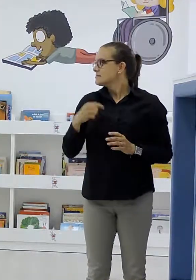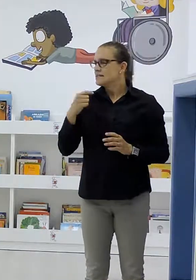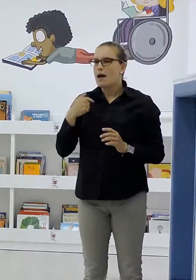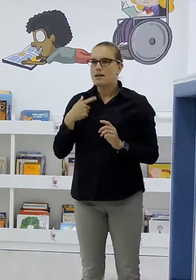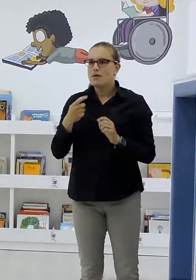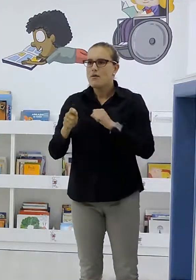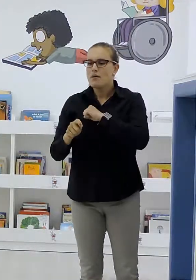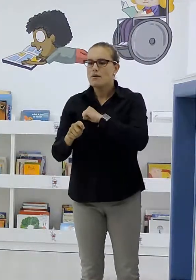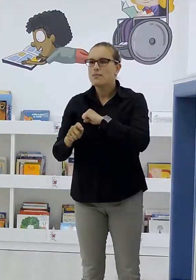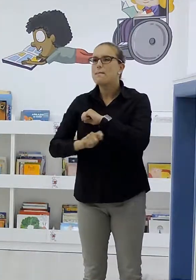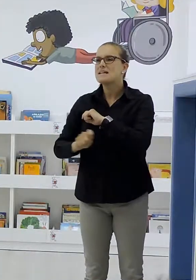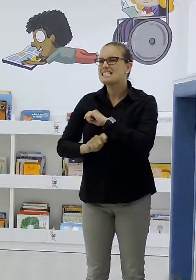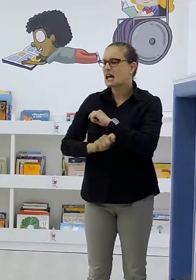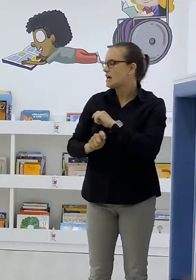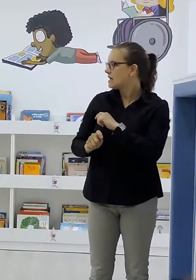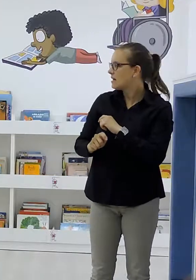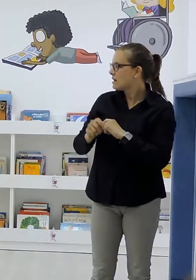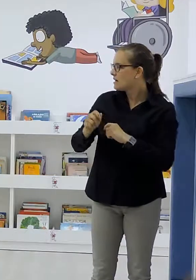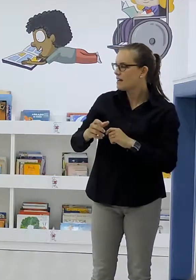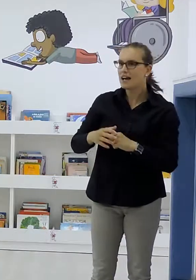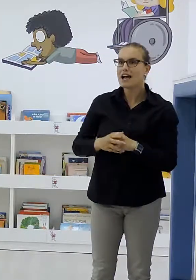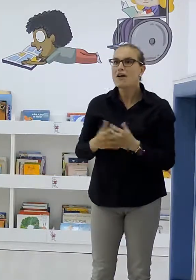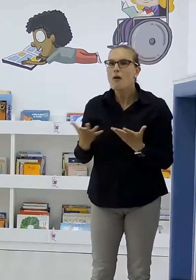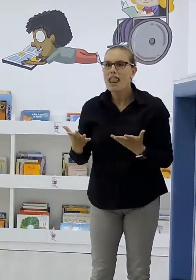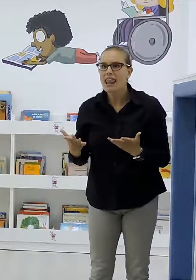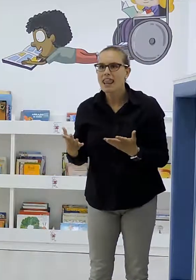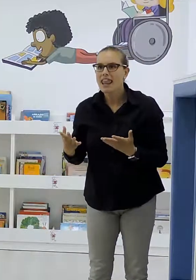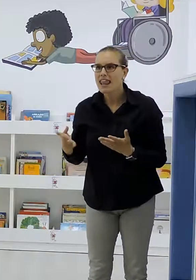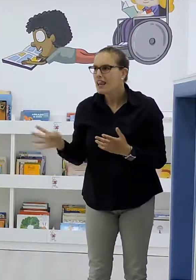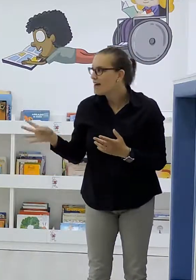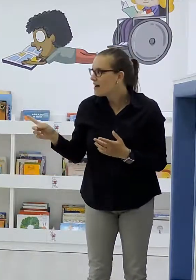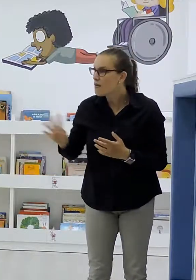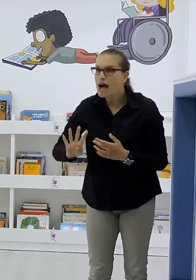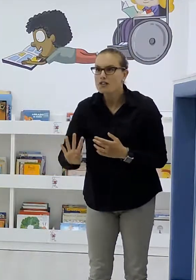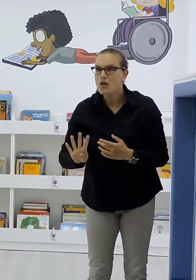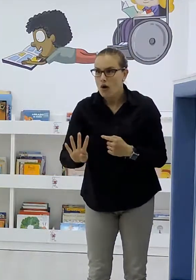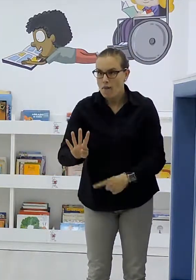Venga, pista, muy rápido. Venga, va. 1, 2 y... ¿Qué número está abajo?